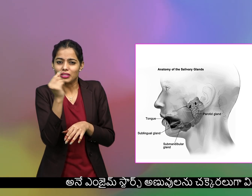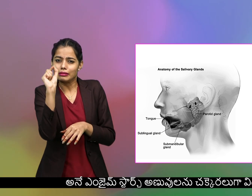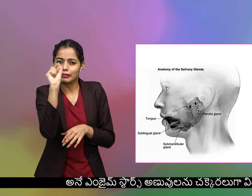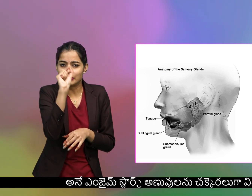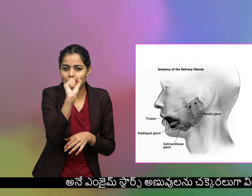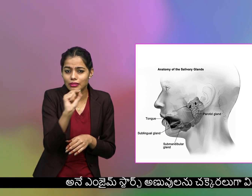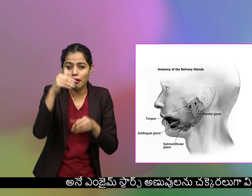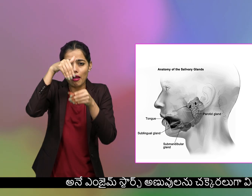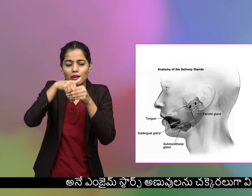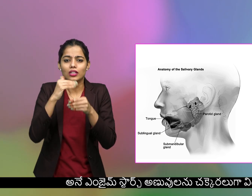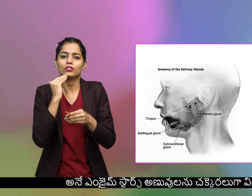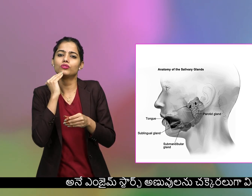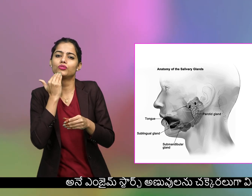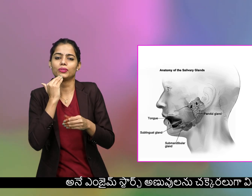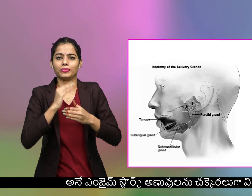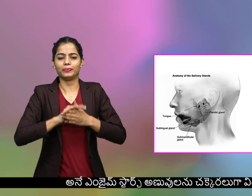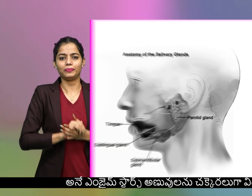విడదీస్తుంది.